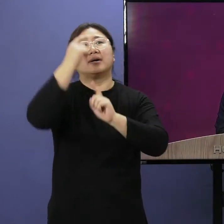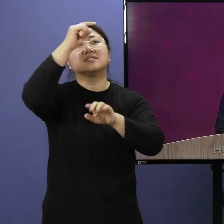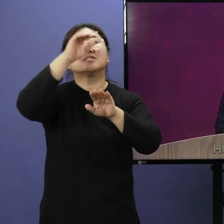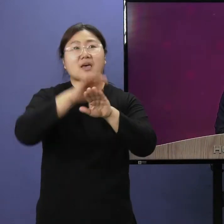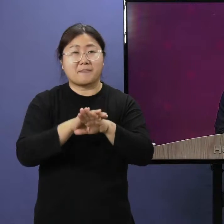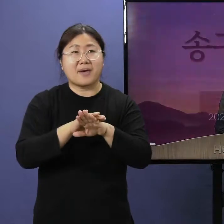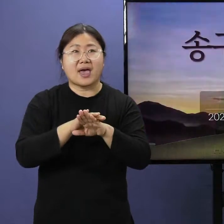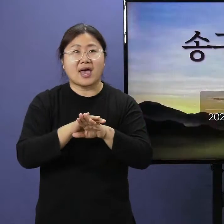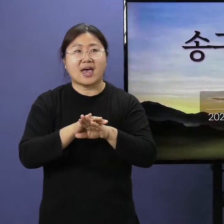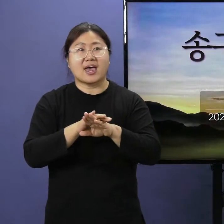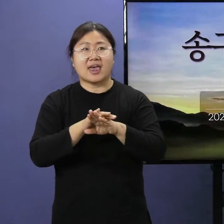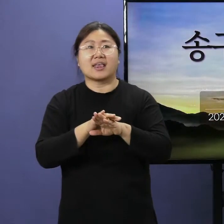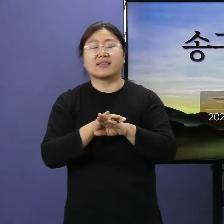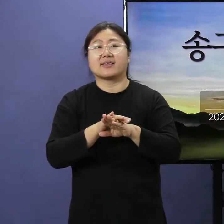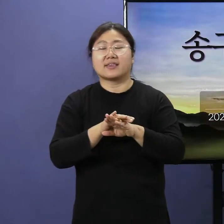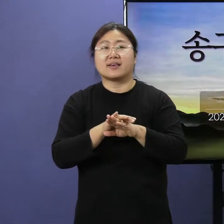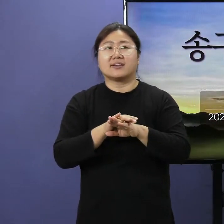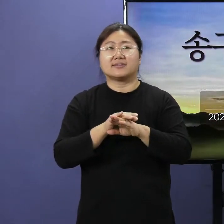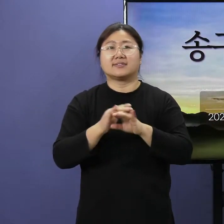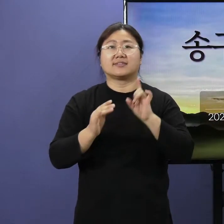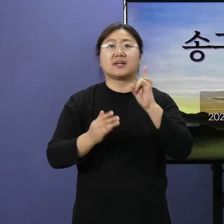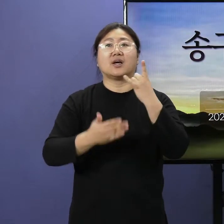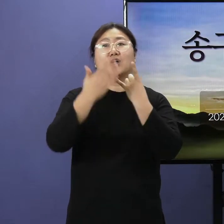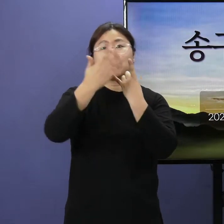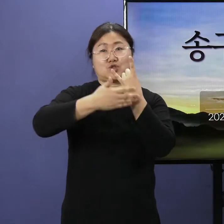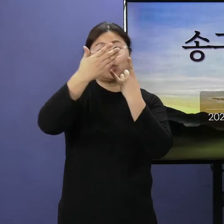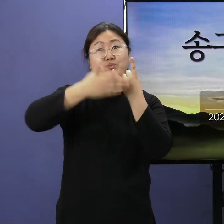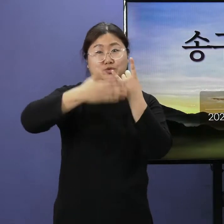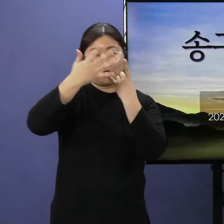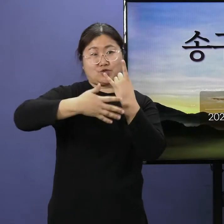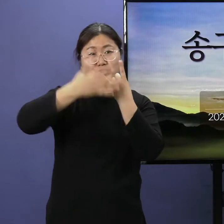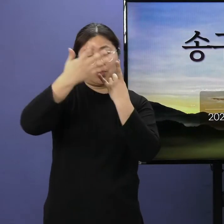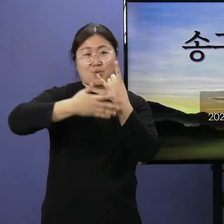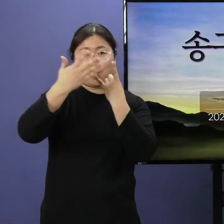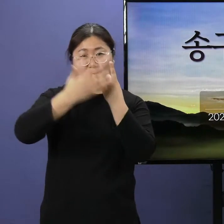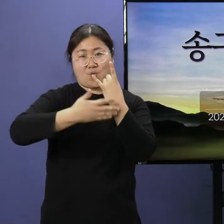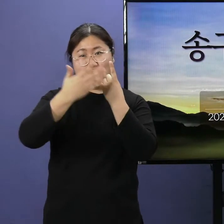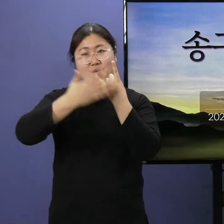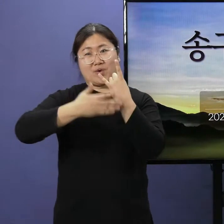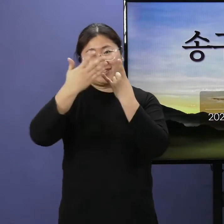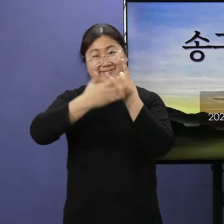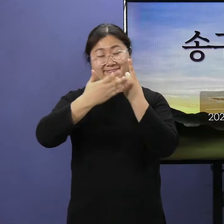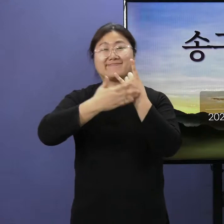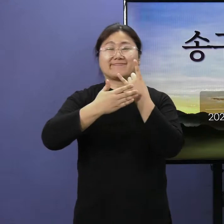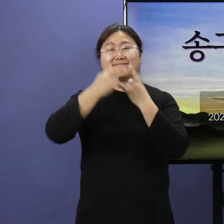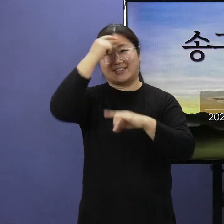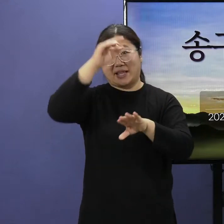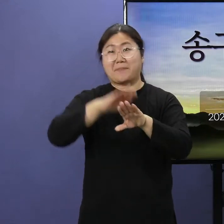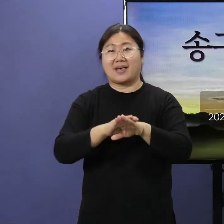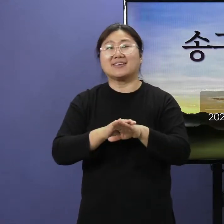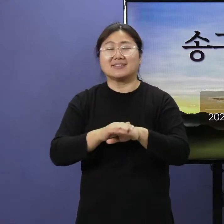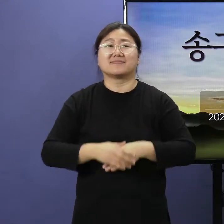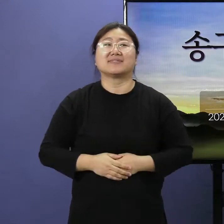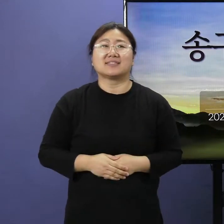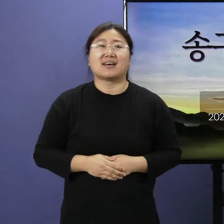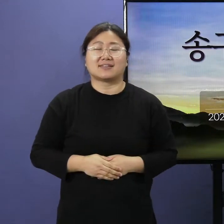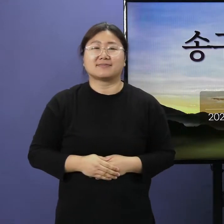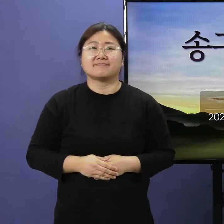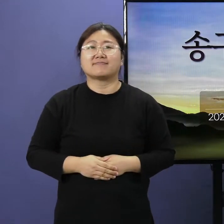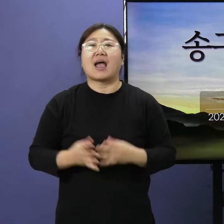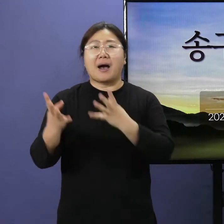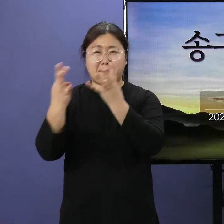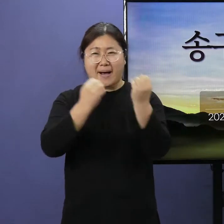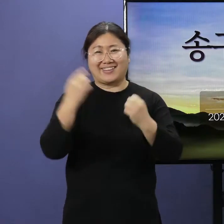31일 금요일 오후 11시에 유튜브 생중계로 진행됩니다. 성도님들의 많은